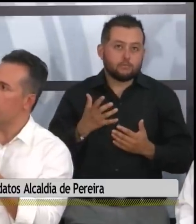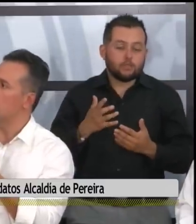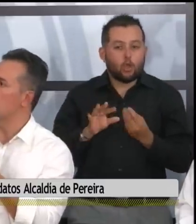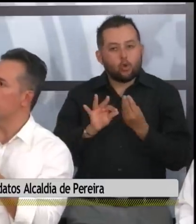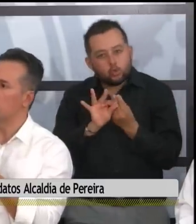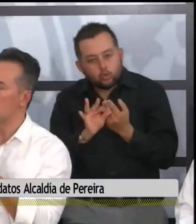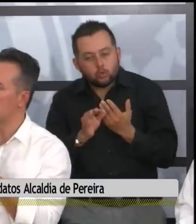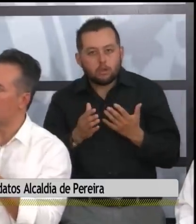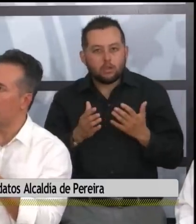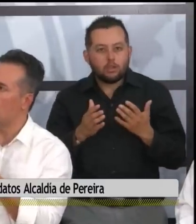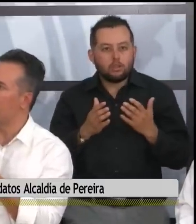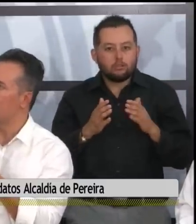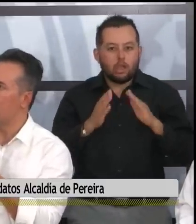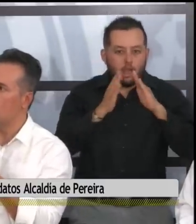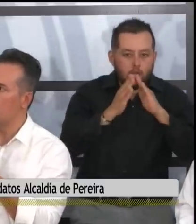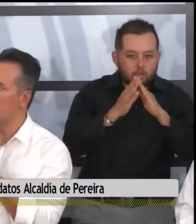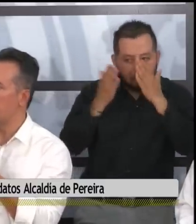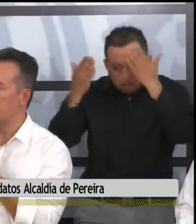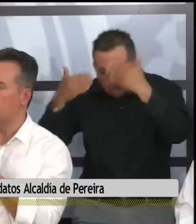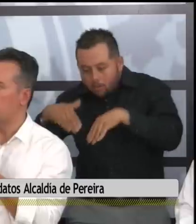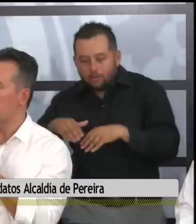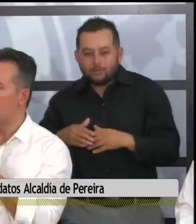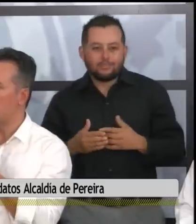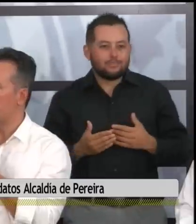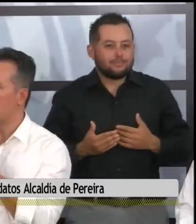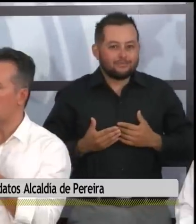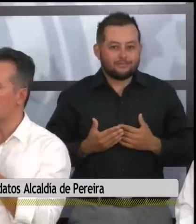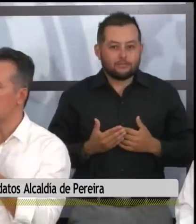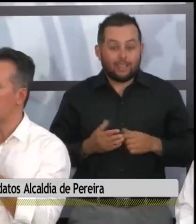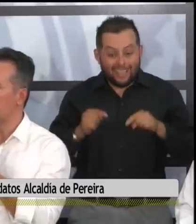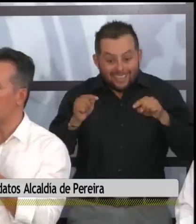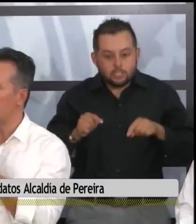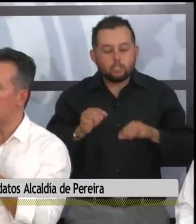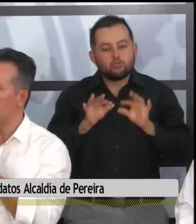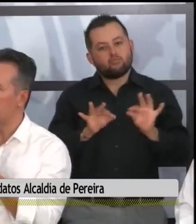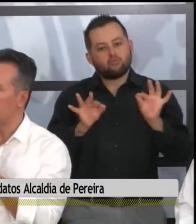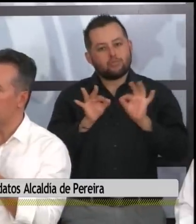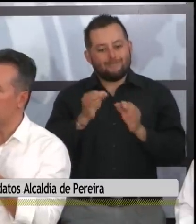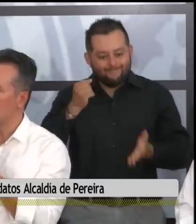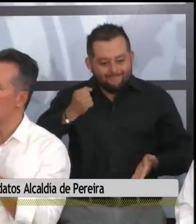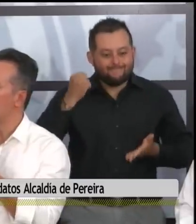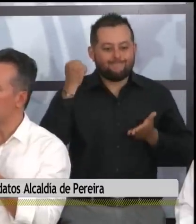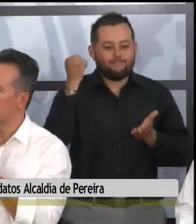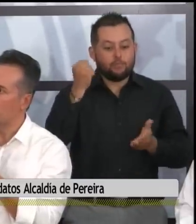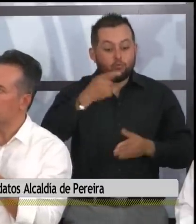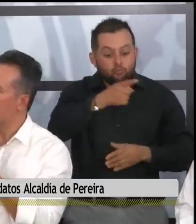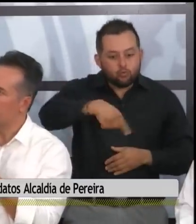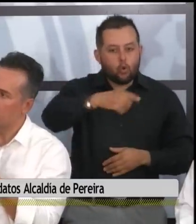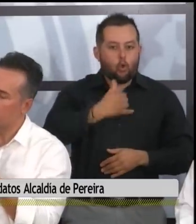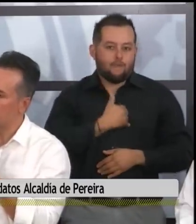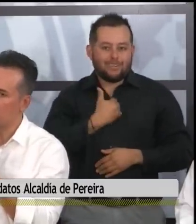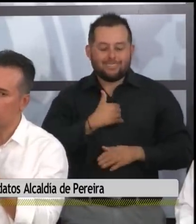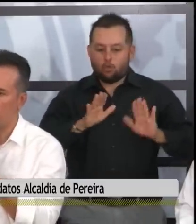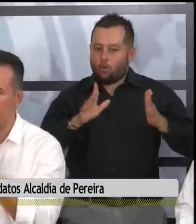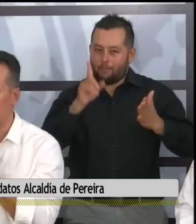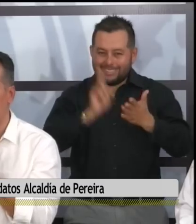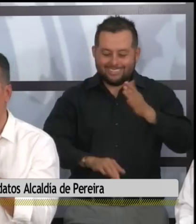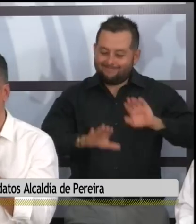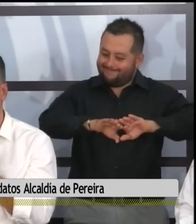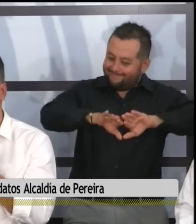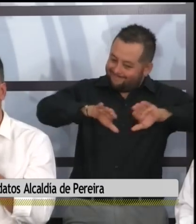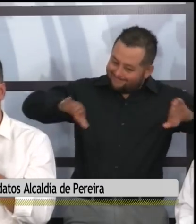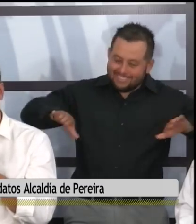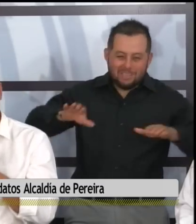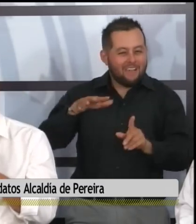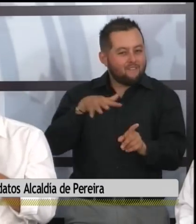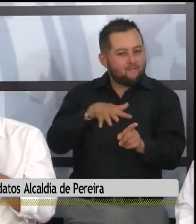consume en un recinto cerrado o en la vía pública, Álvaro, acá lo que toca es invertir para que los jóvenes se alejen de este flagelo que tanto